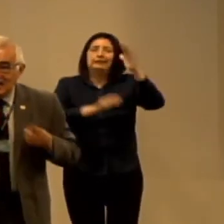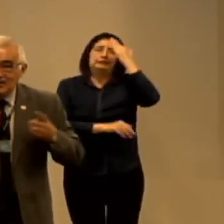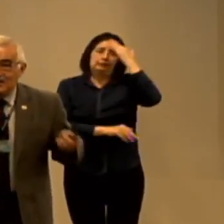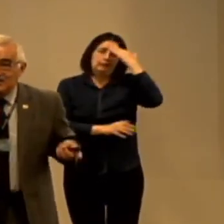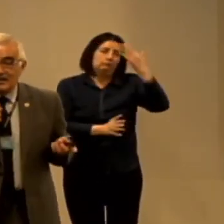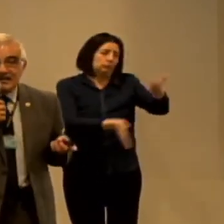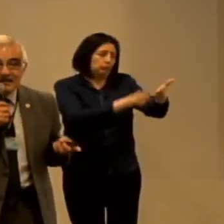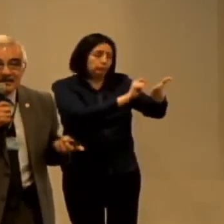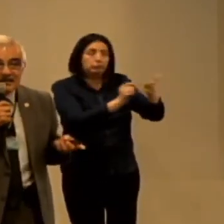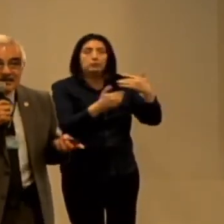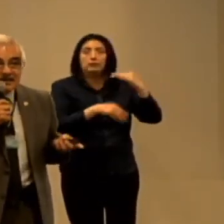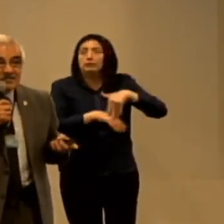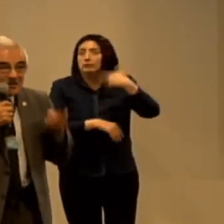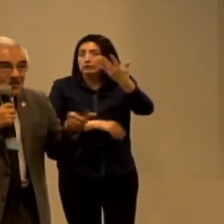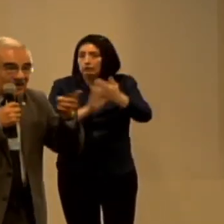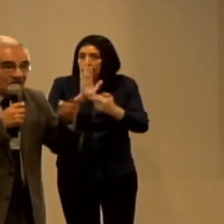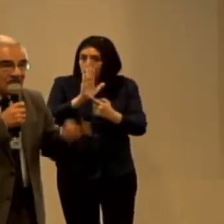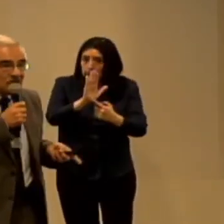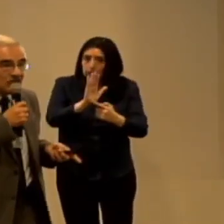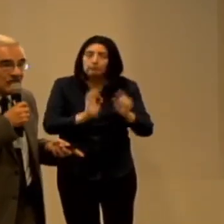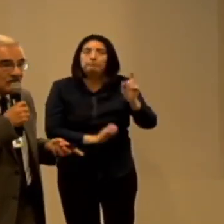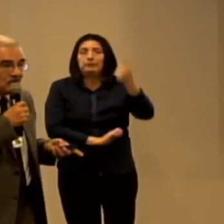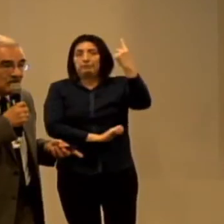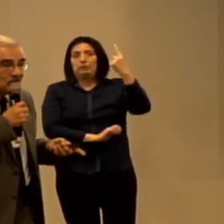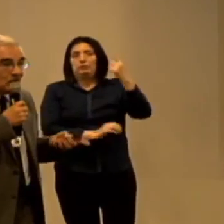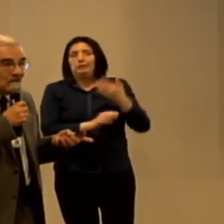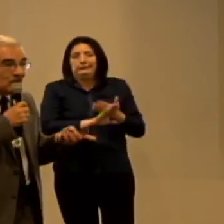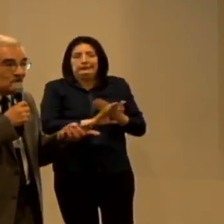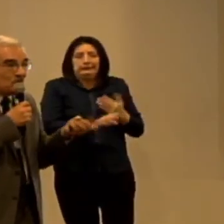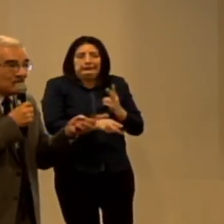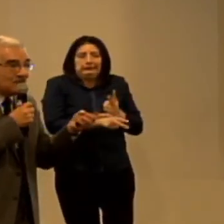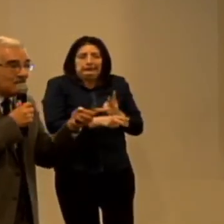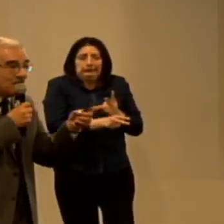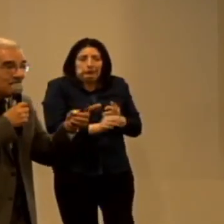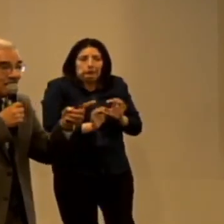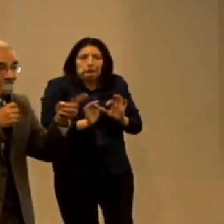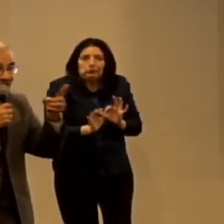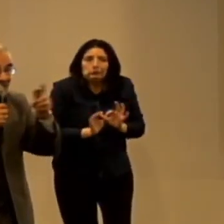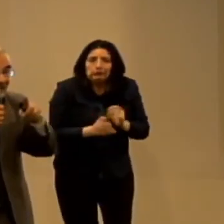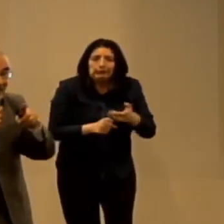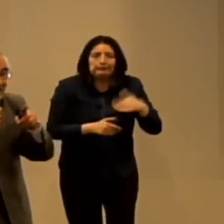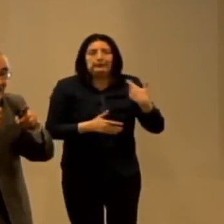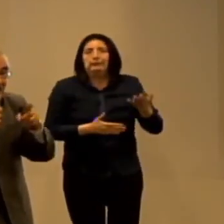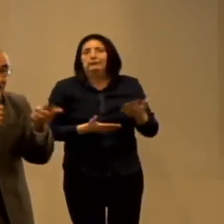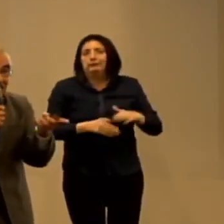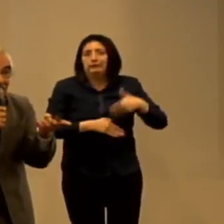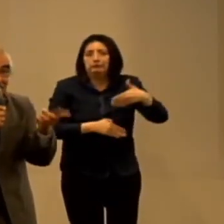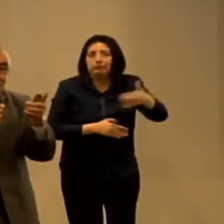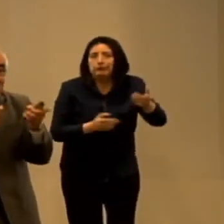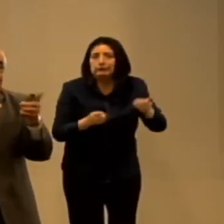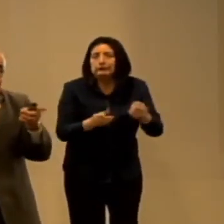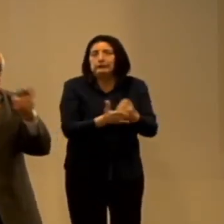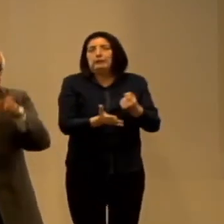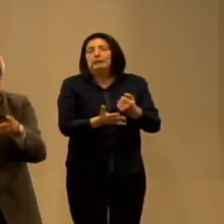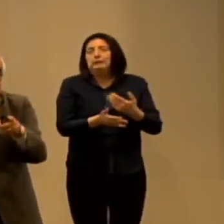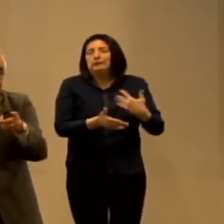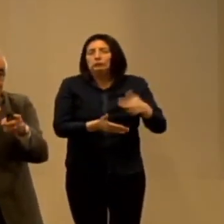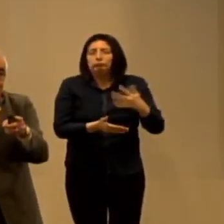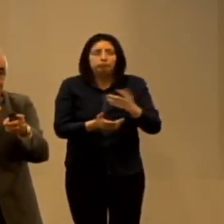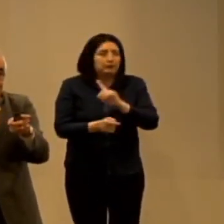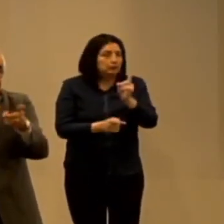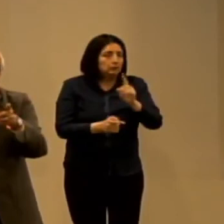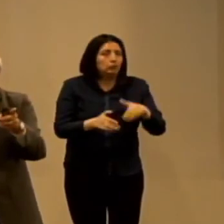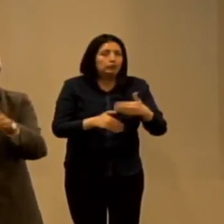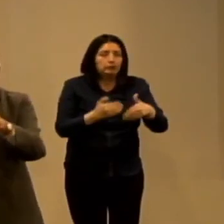registrados. Ahora les voy a mostrar. Primero hay que intervenir esos riesgos que son potencialmente discapacitantes, para que no se conviertan en